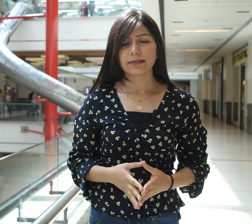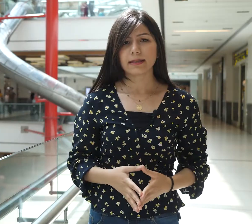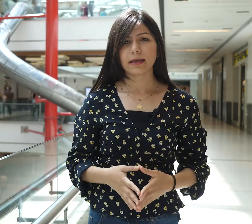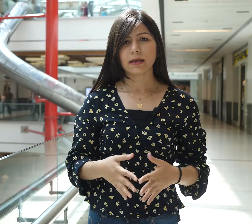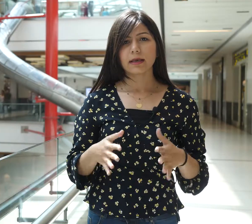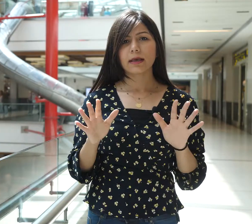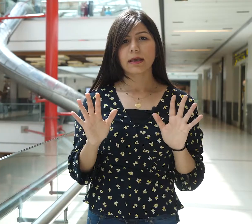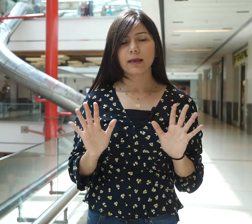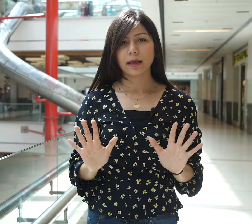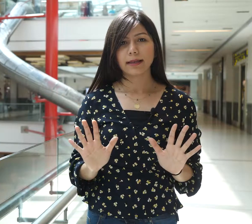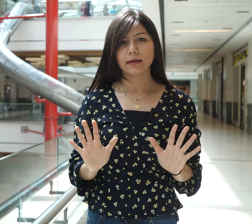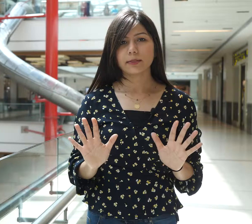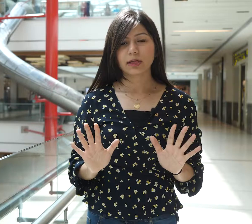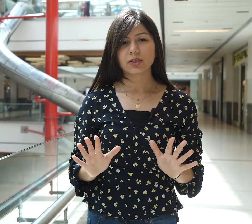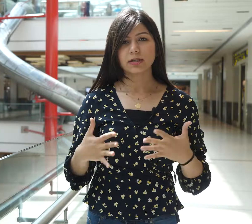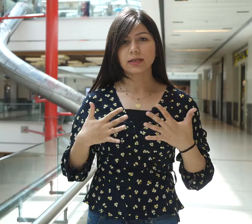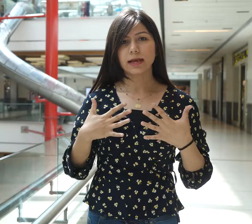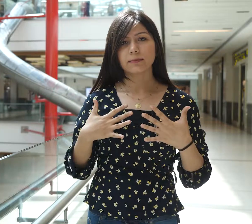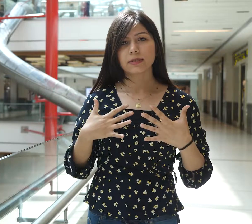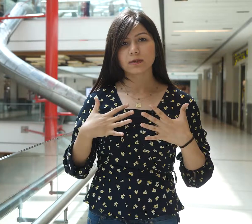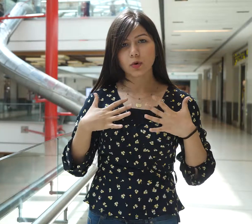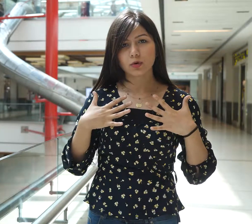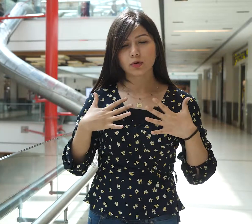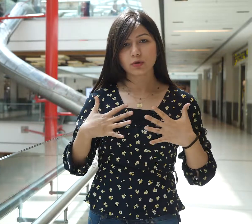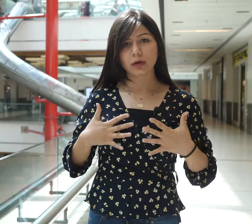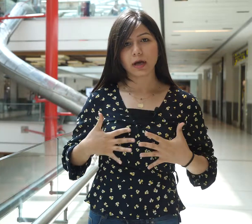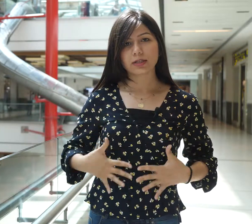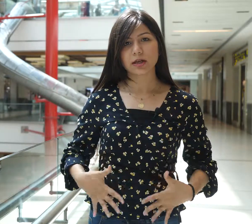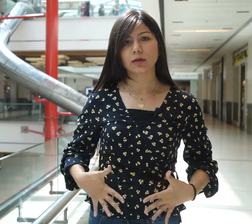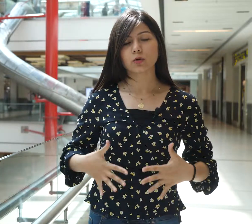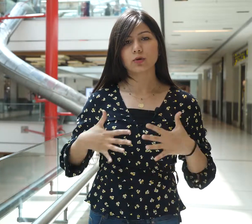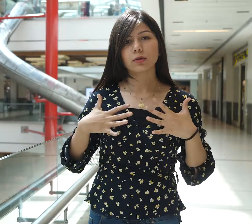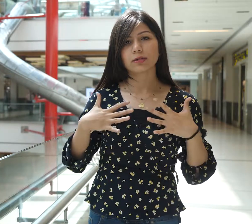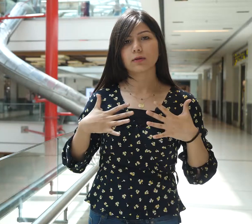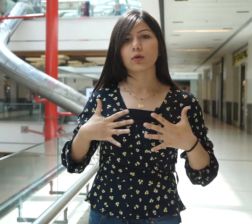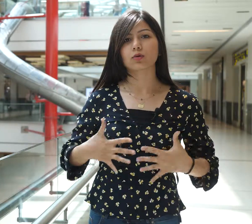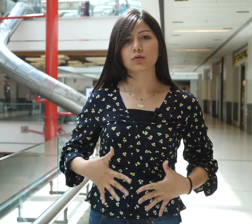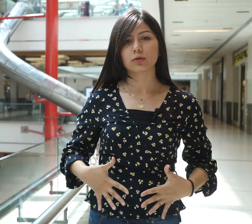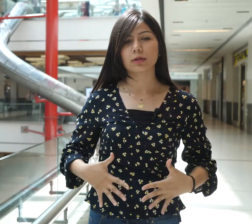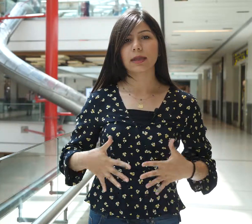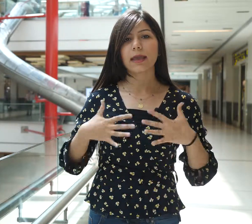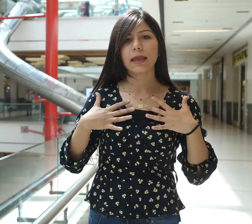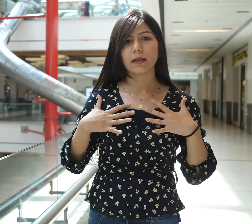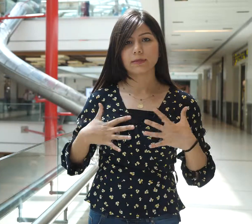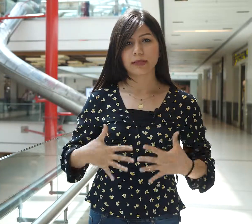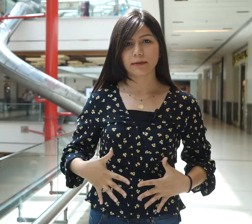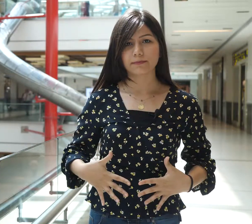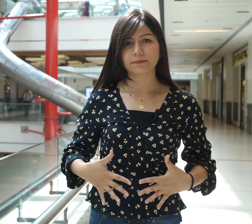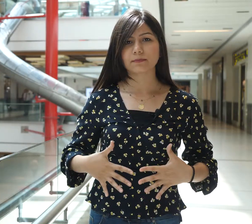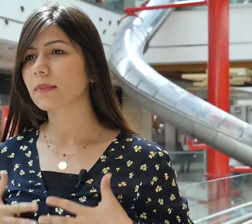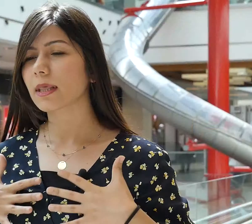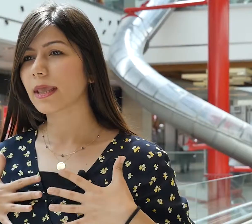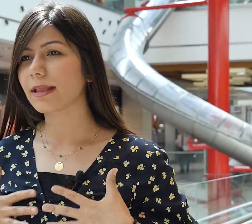Elbisede ellerimiz açık, kendimize doğru aşağıya doğru indiriyoruz. Elbise.